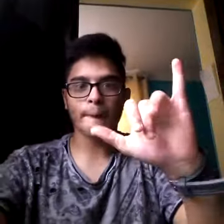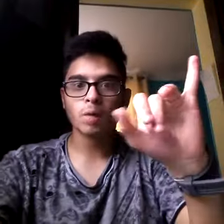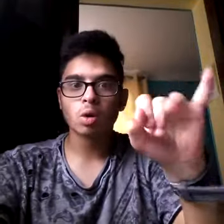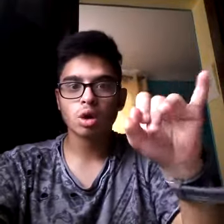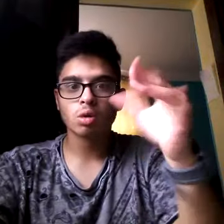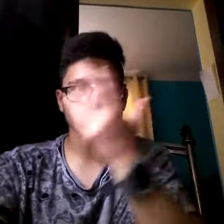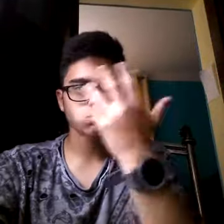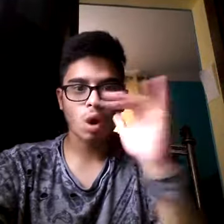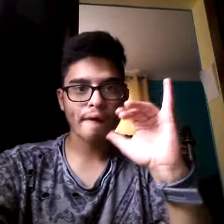naturaleza.